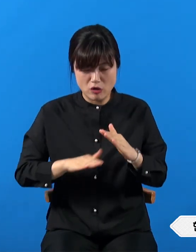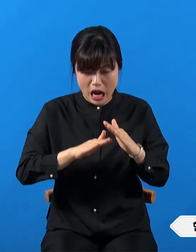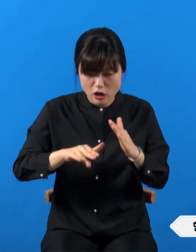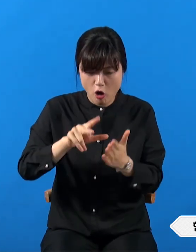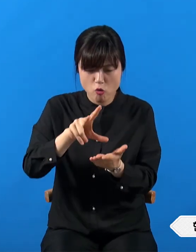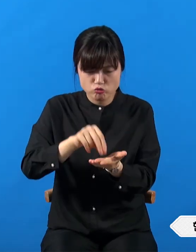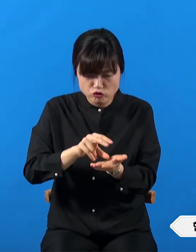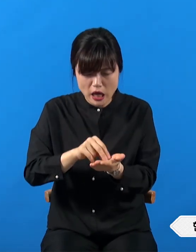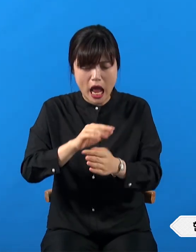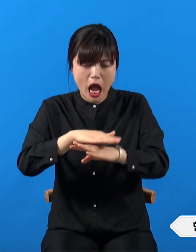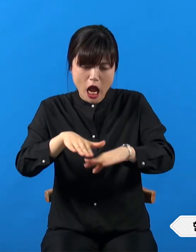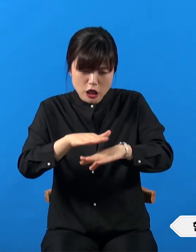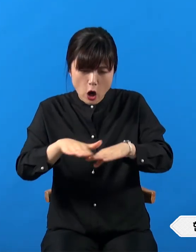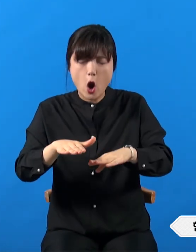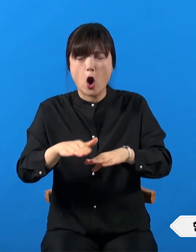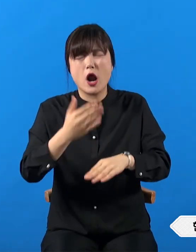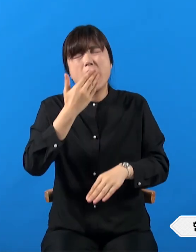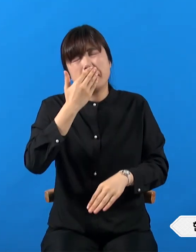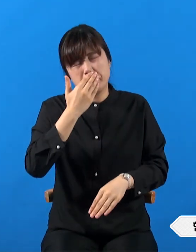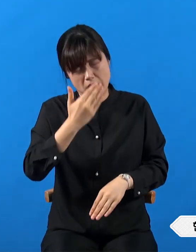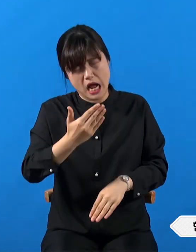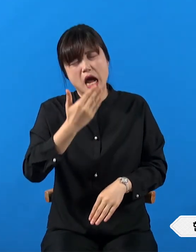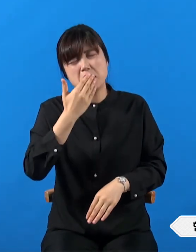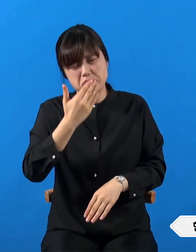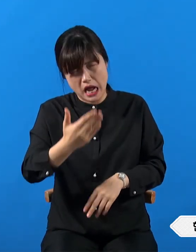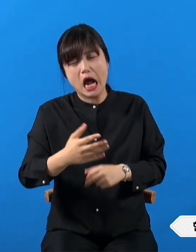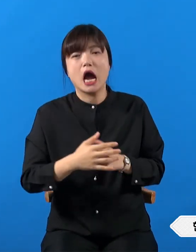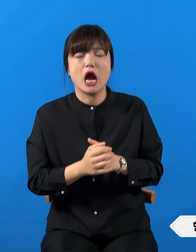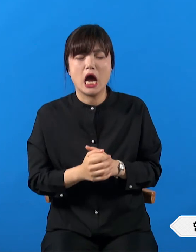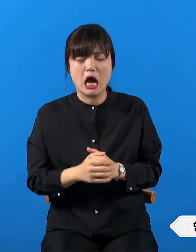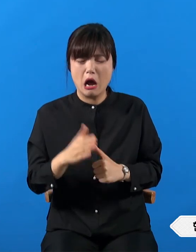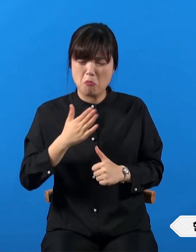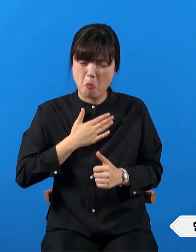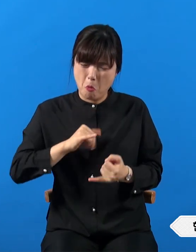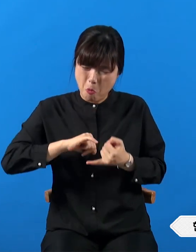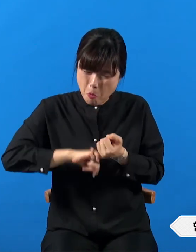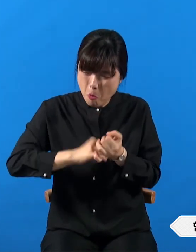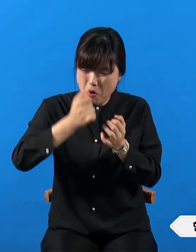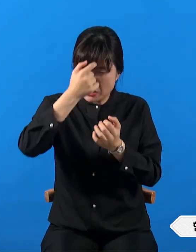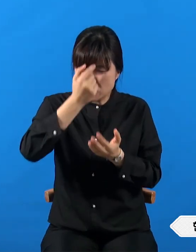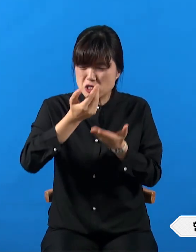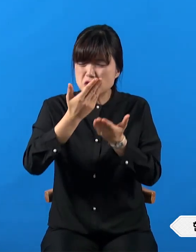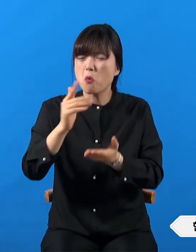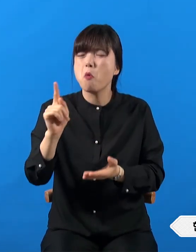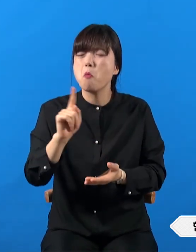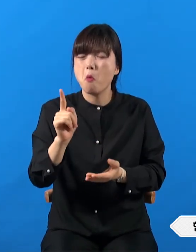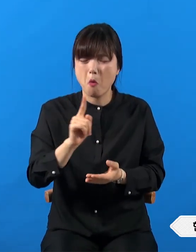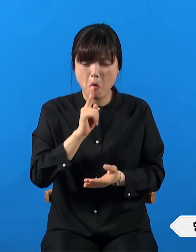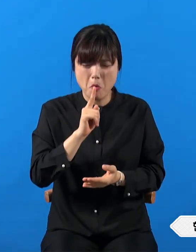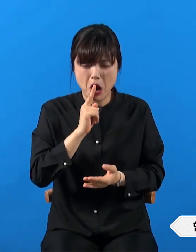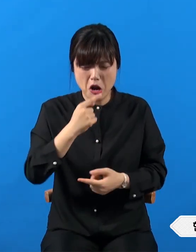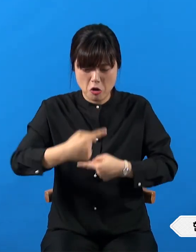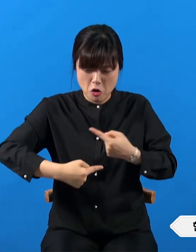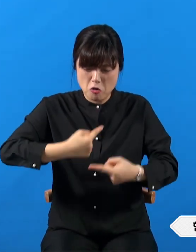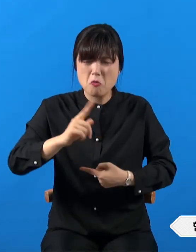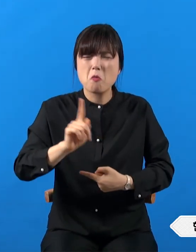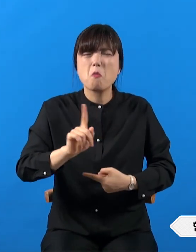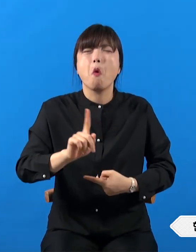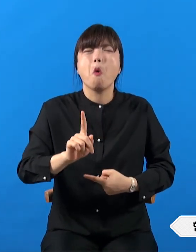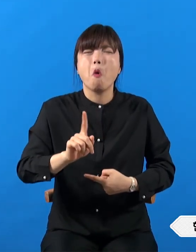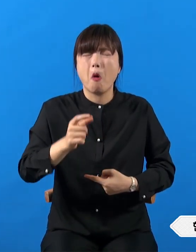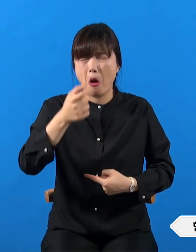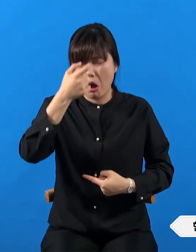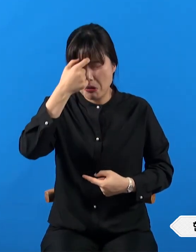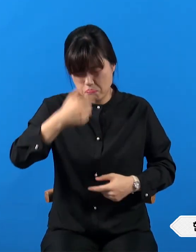가정의 문제 해결해 주시려면 얼마든지 해결해 주실 수 있는데 왜 내가 꼭 구태여 그걸 말로 옮겨야 되나? 기도를